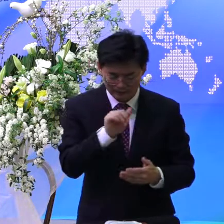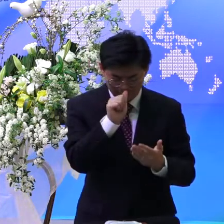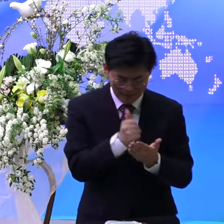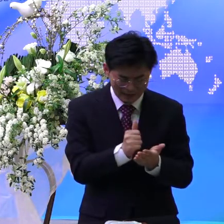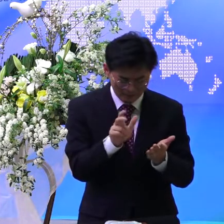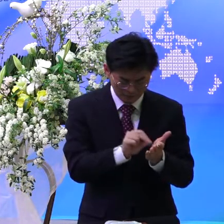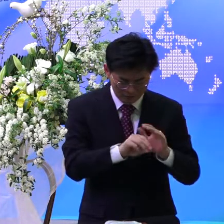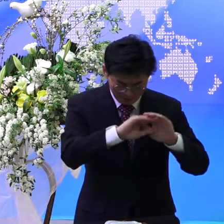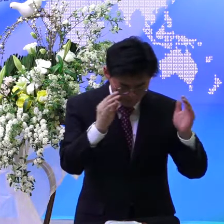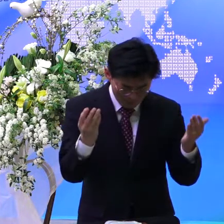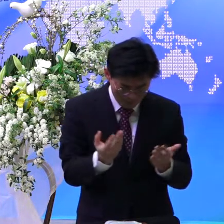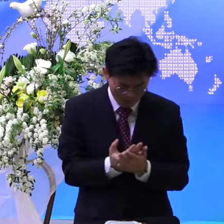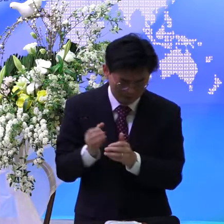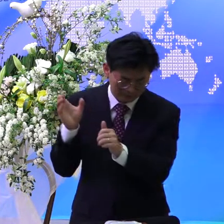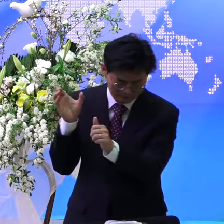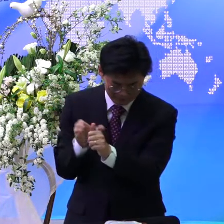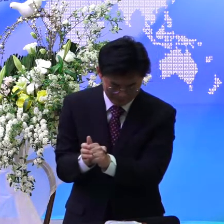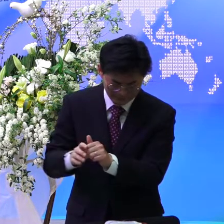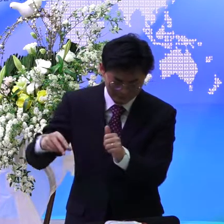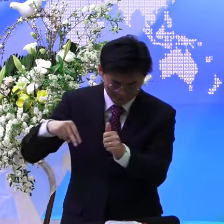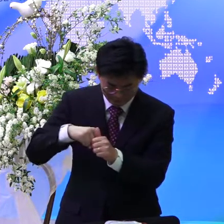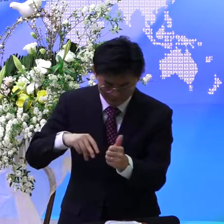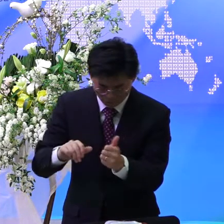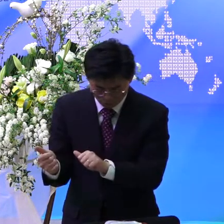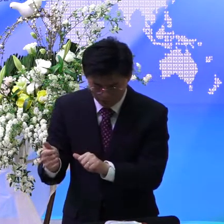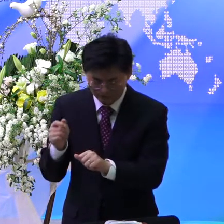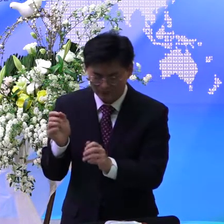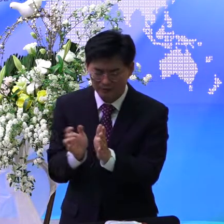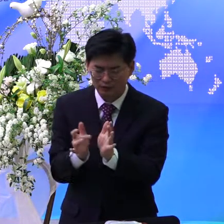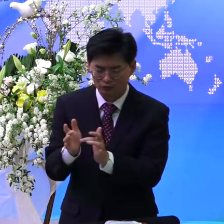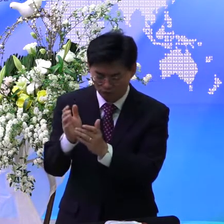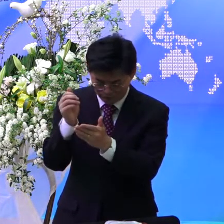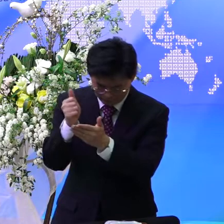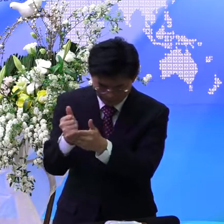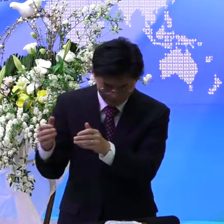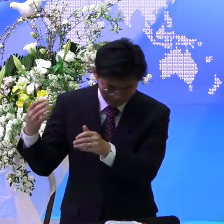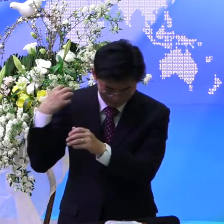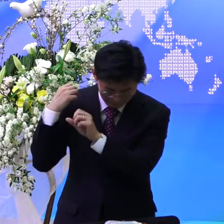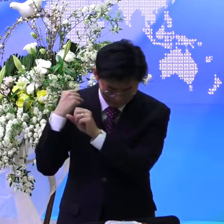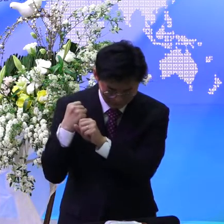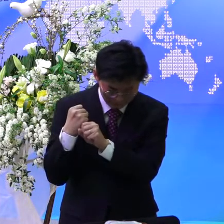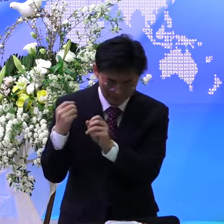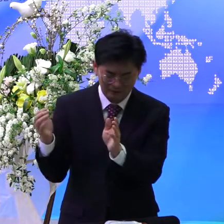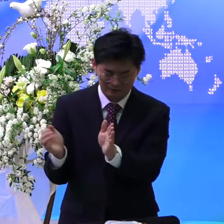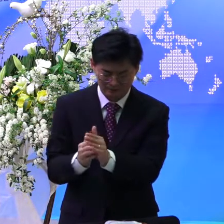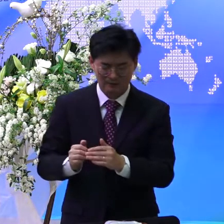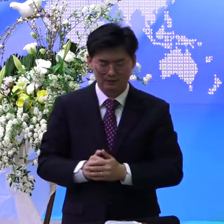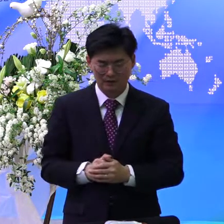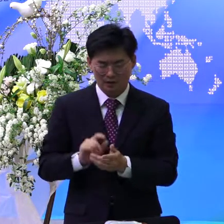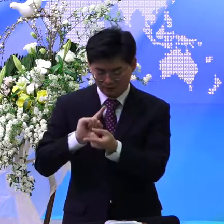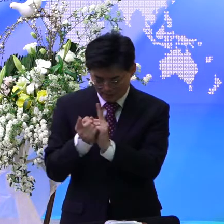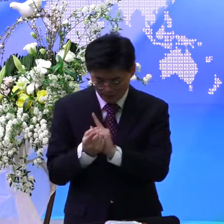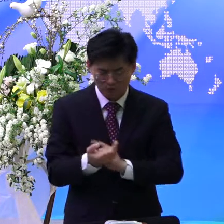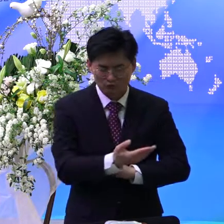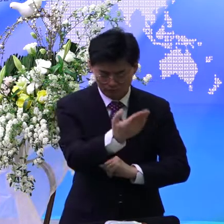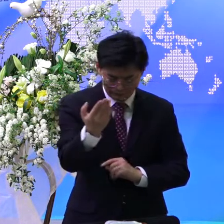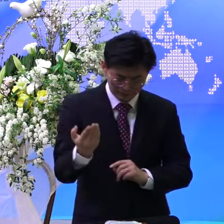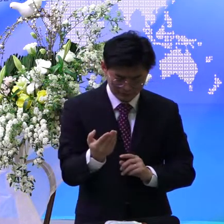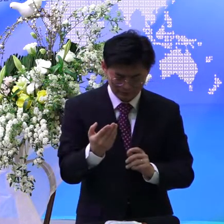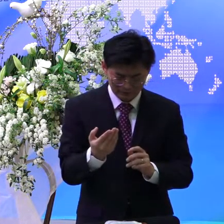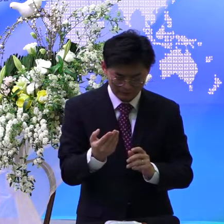다 짊어지시고 대신 죽어주셔서 우리를 살려주시고 새 생명으로 새로운 삶을 살게